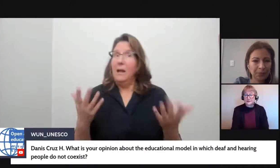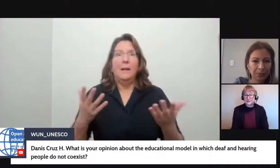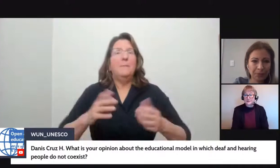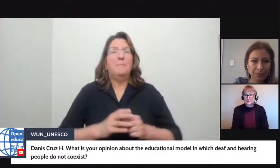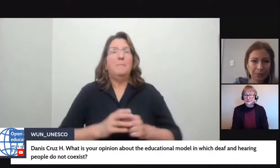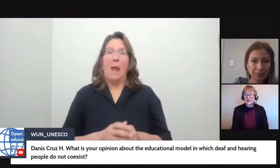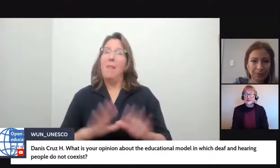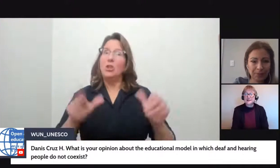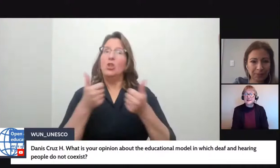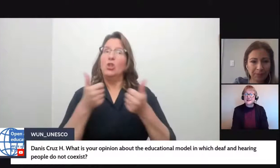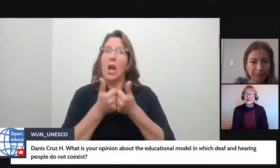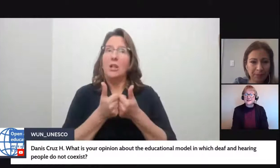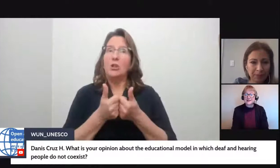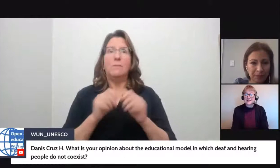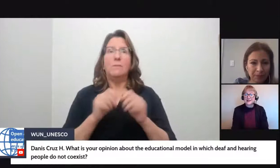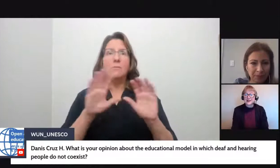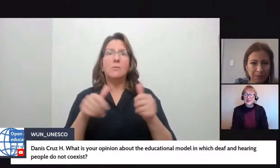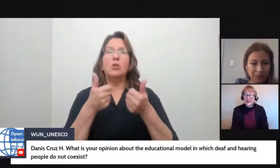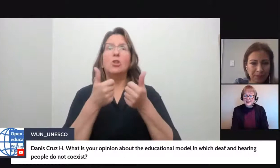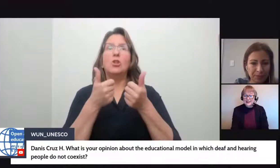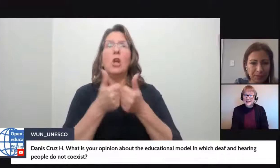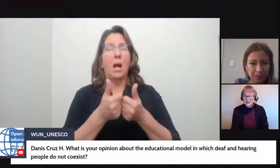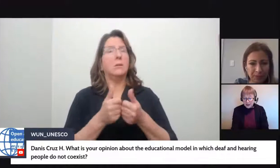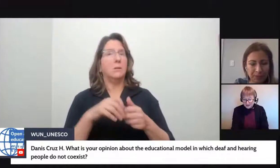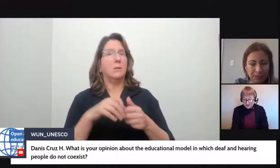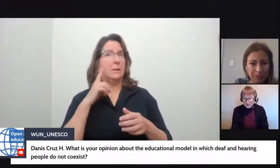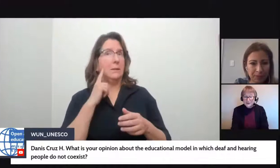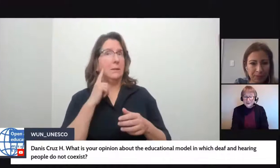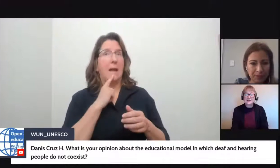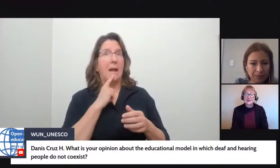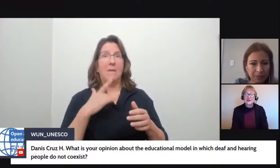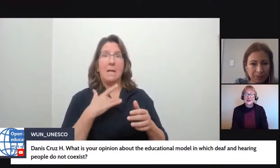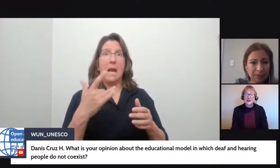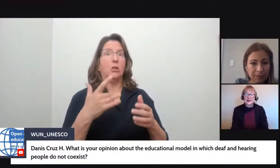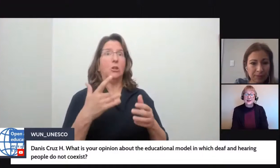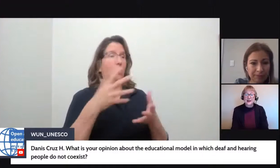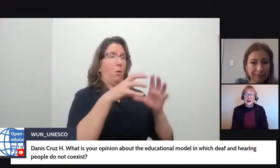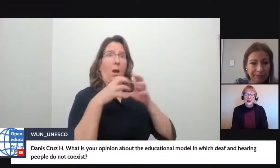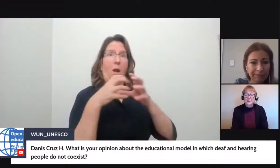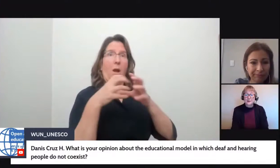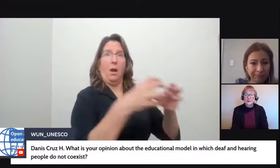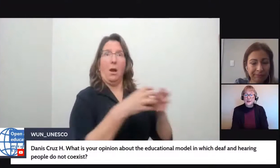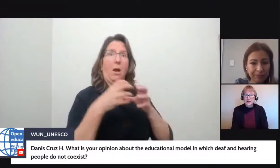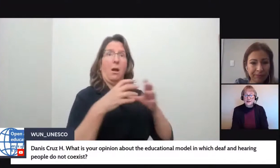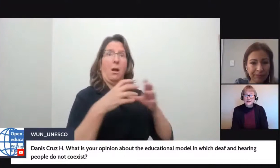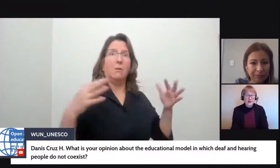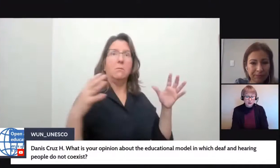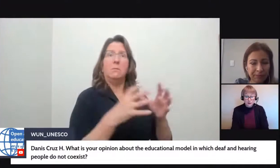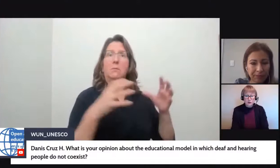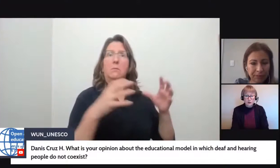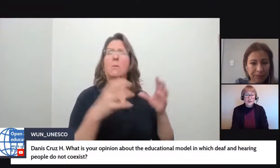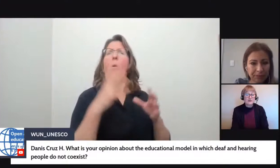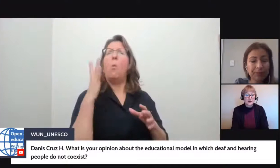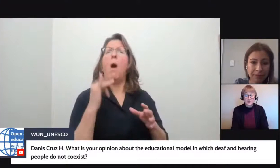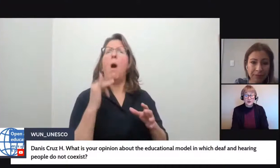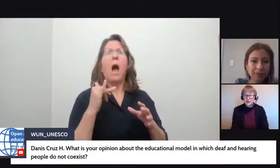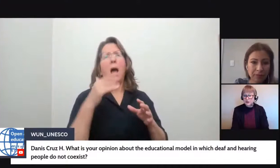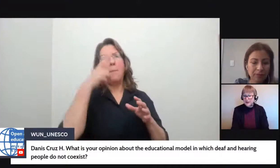juntos, ese es el punto. La comunicación, el lenguaje, entonces, mi opinión es que necesitan asociarse con la